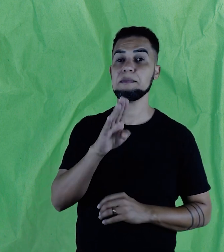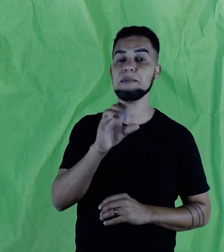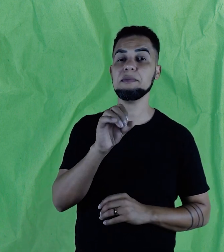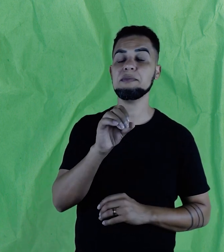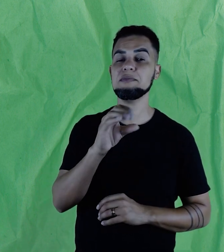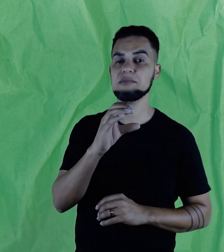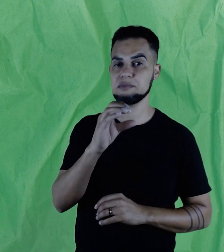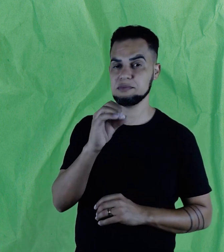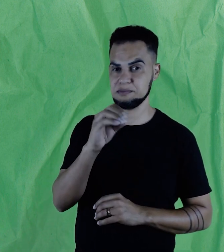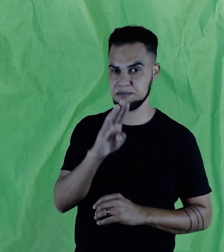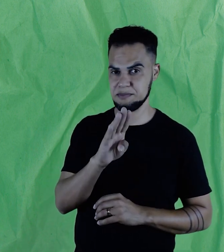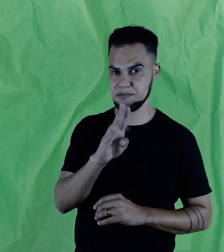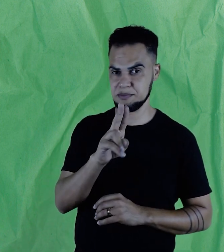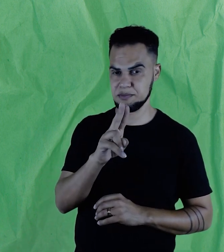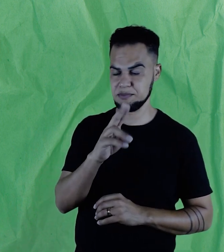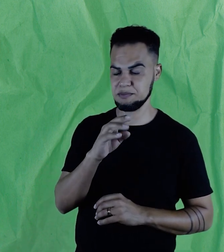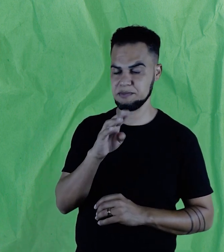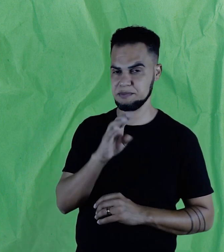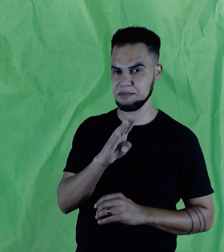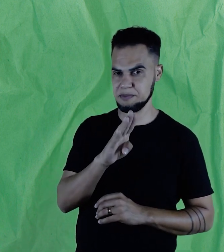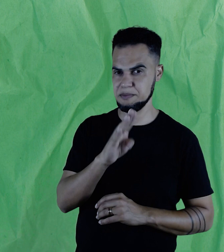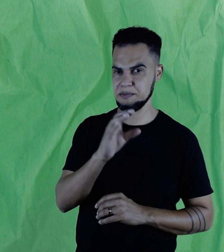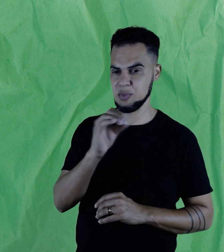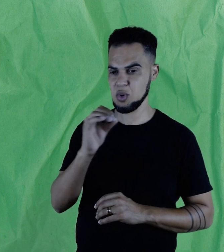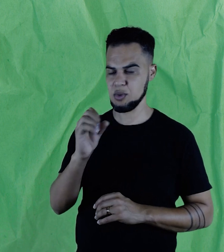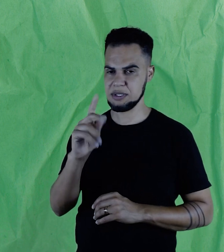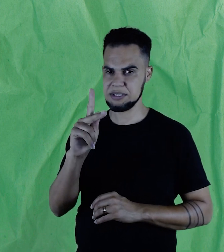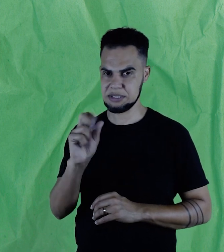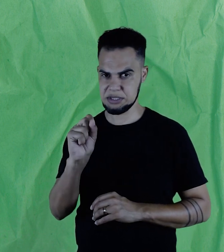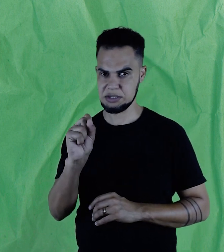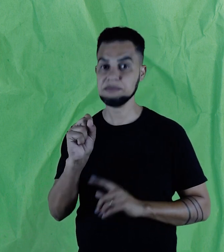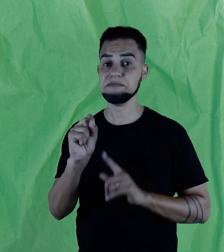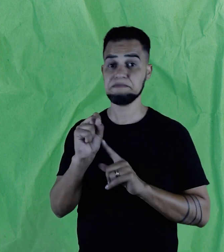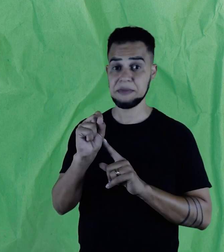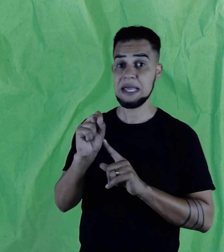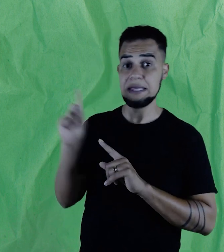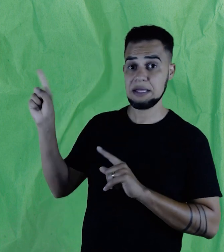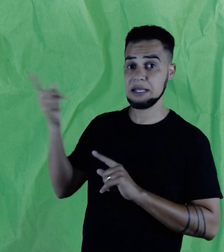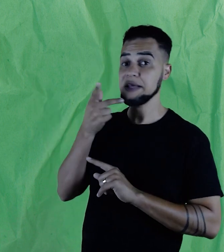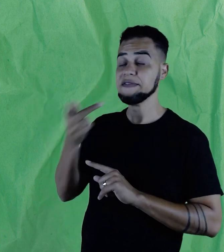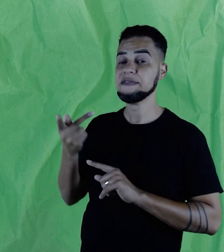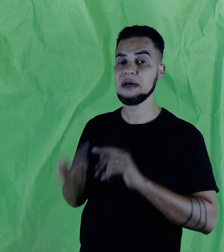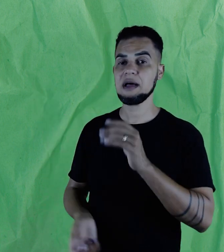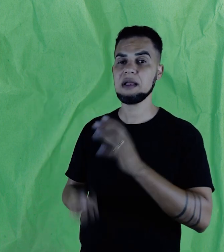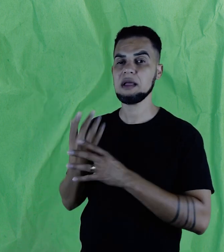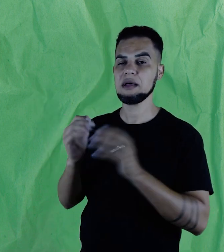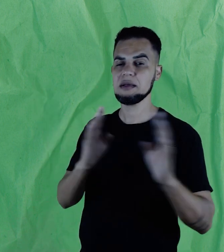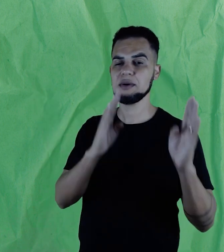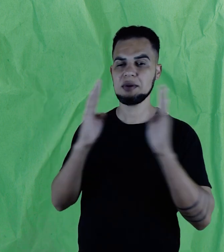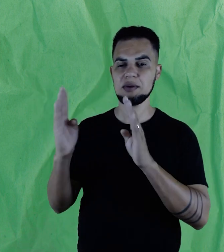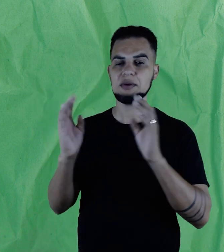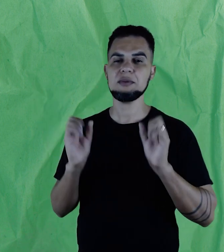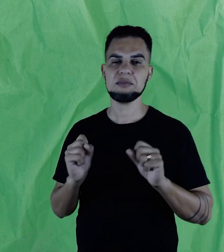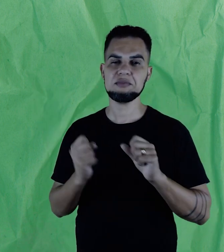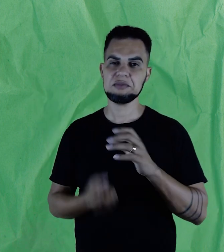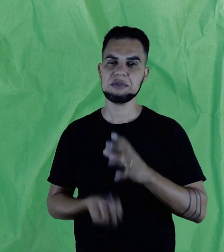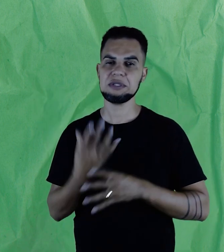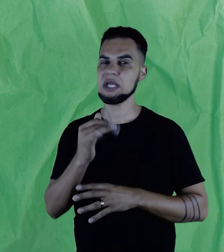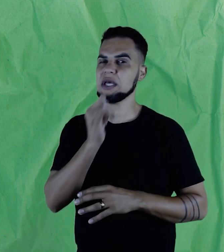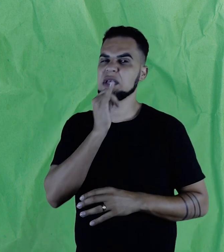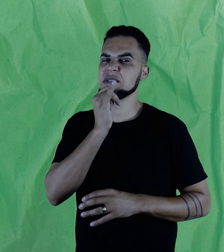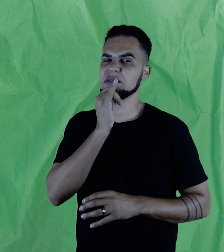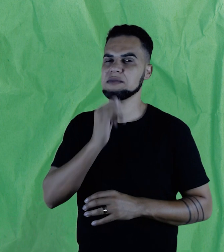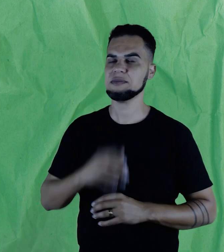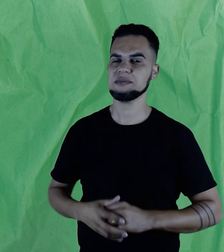Books, tá? E aqui ele vira e fala assim comigo, para criar um campo, né? Poderia criar um campo aqui, por